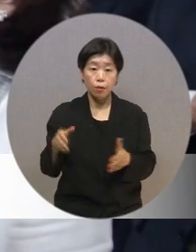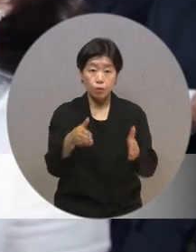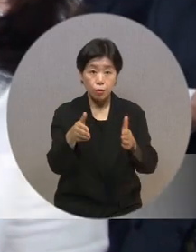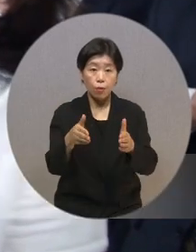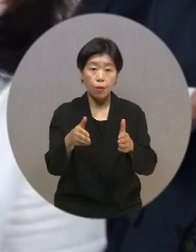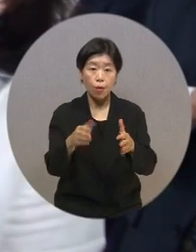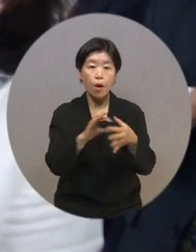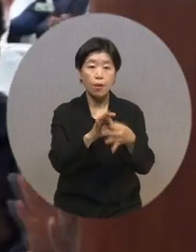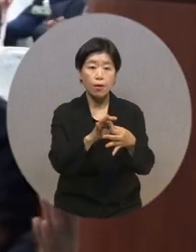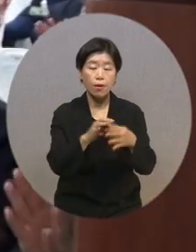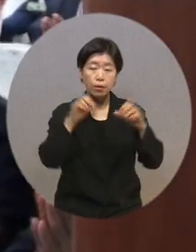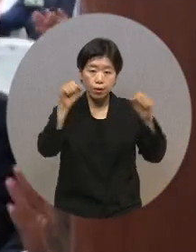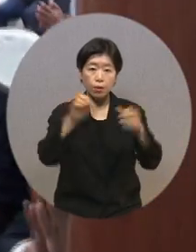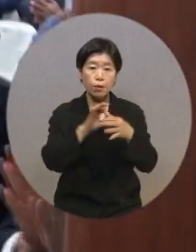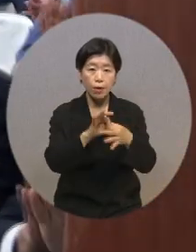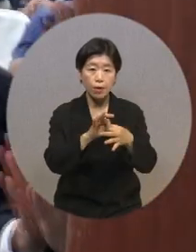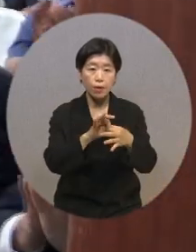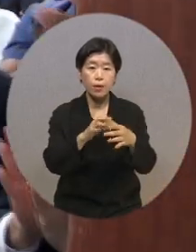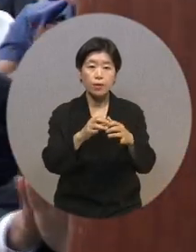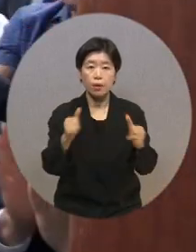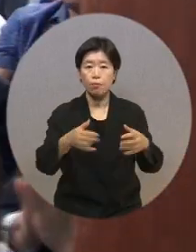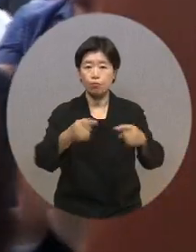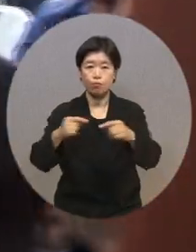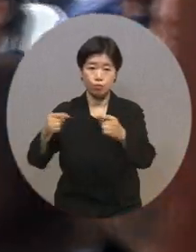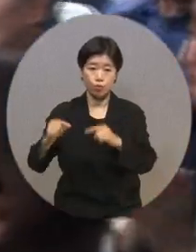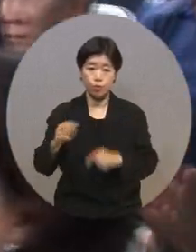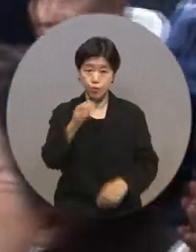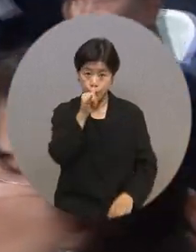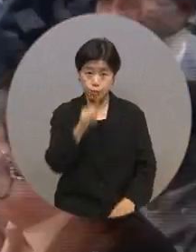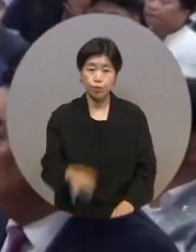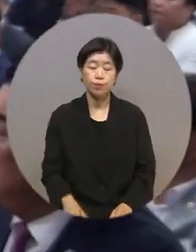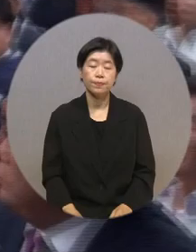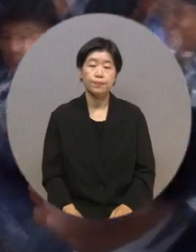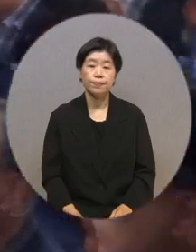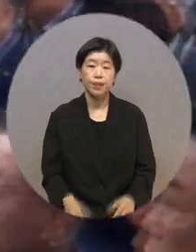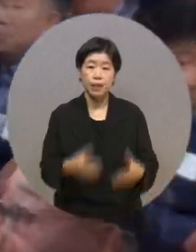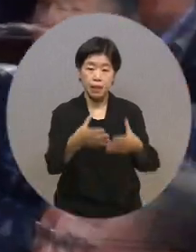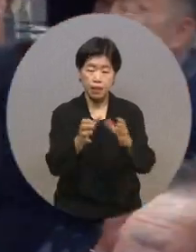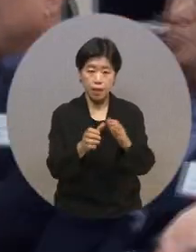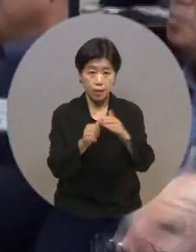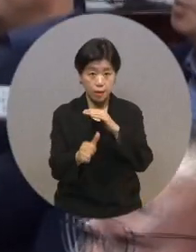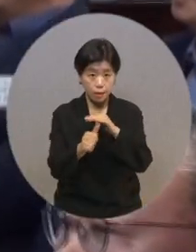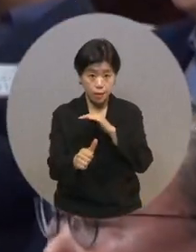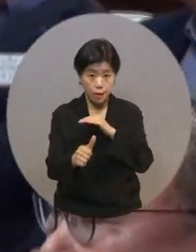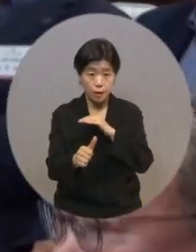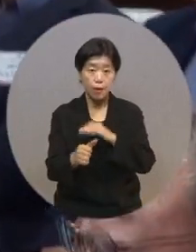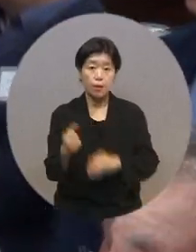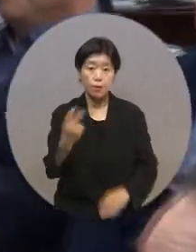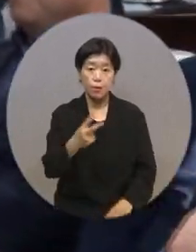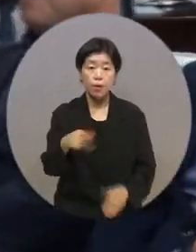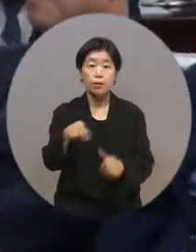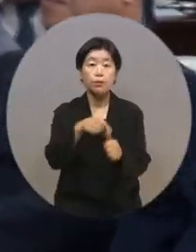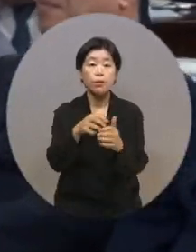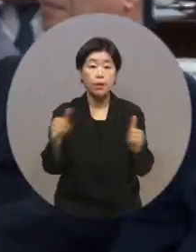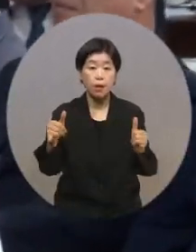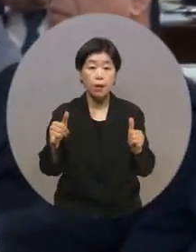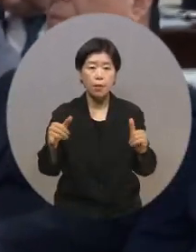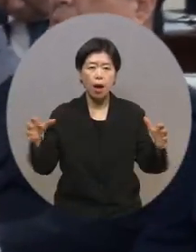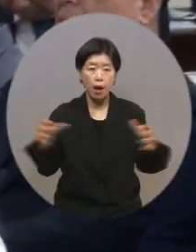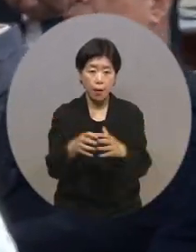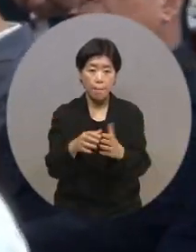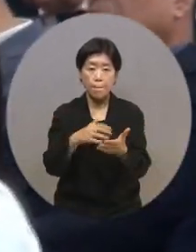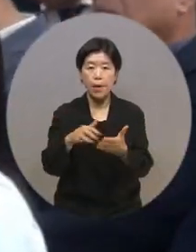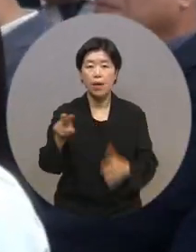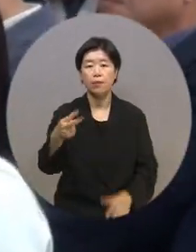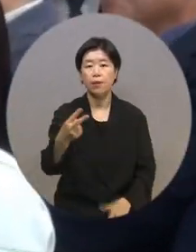시군체육회장, 시군장애인체육회 수석부회장, 경기도 종목단체장, 도내 직장팀 선수 및 지도자 등 약 200여